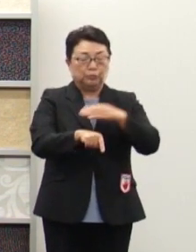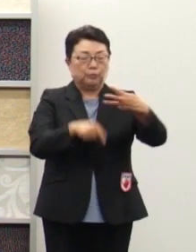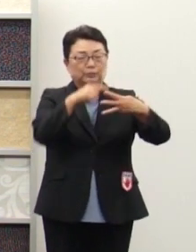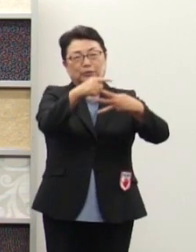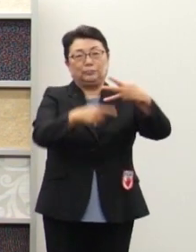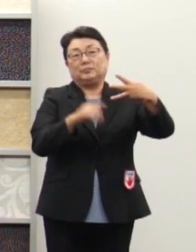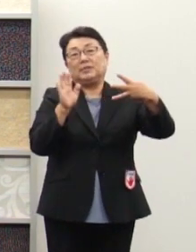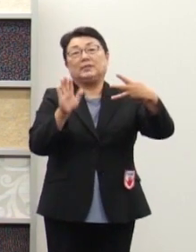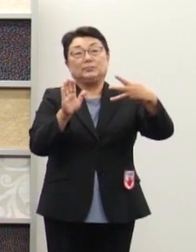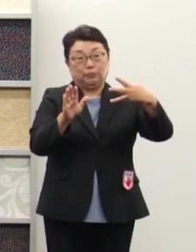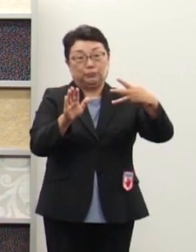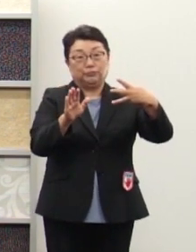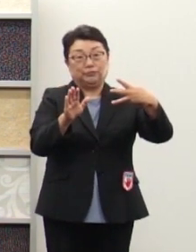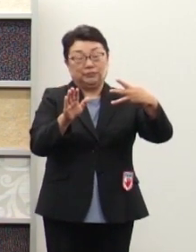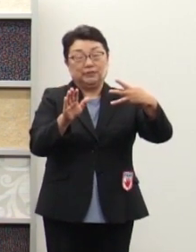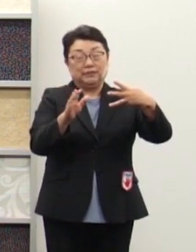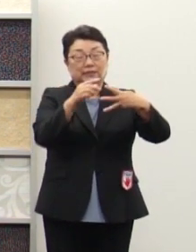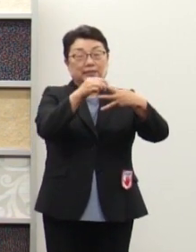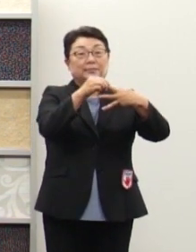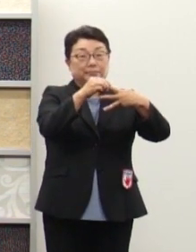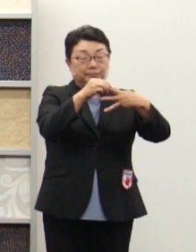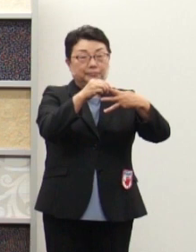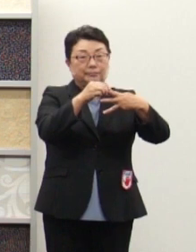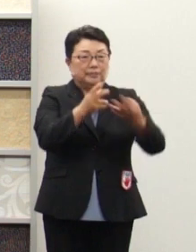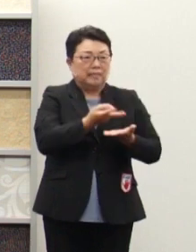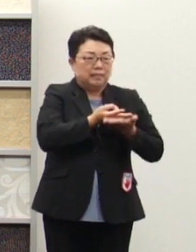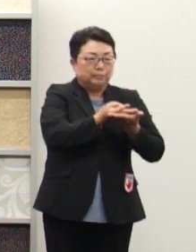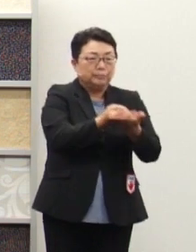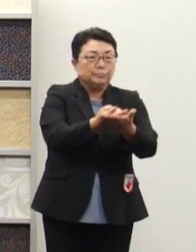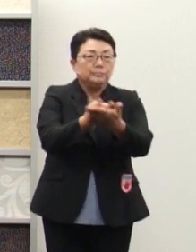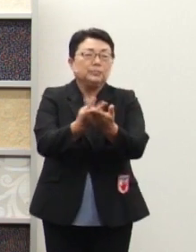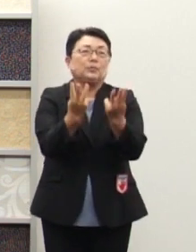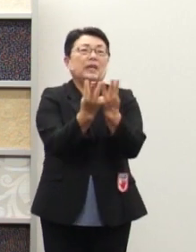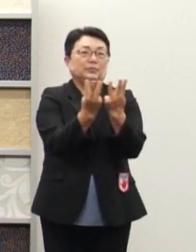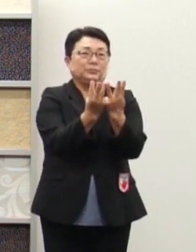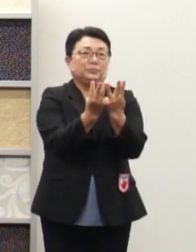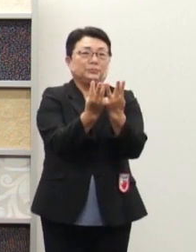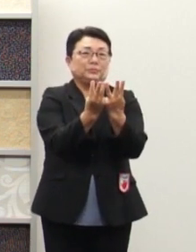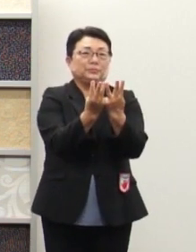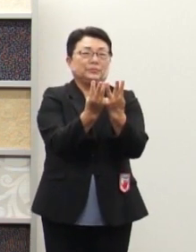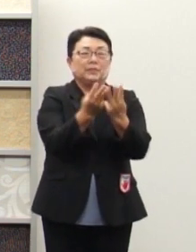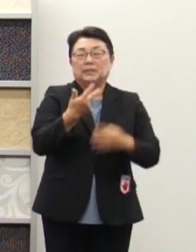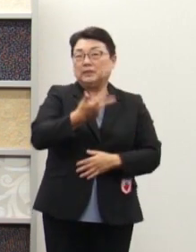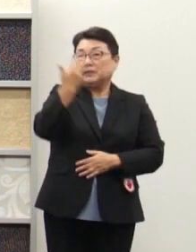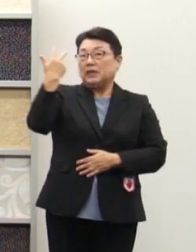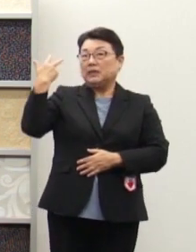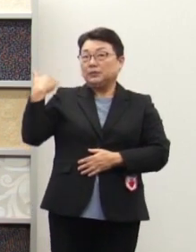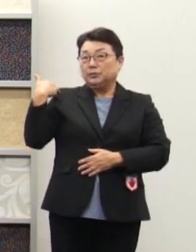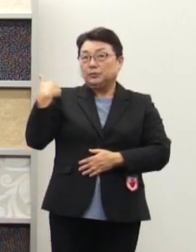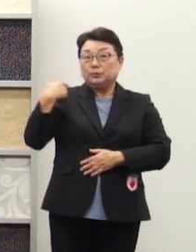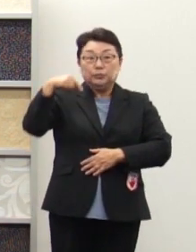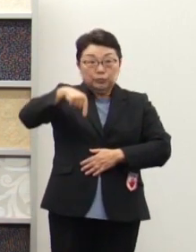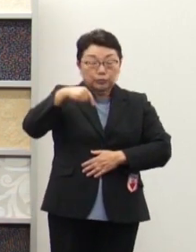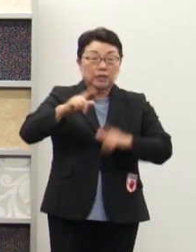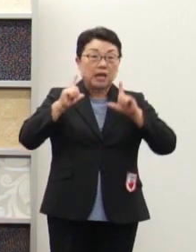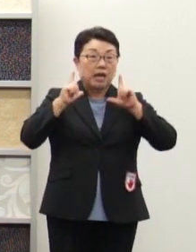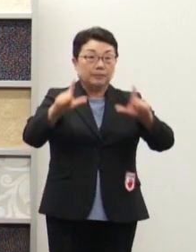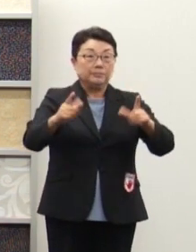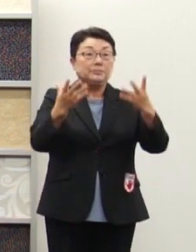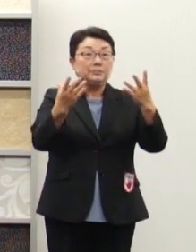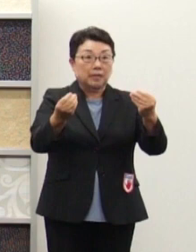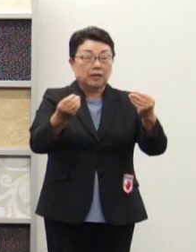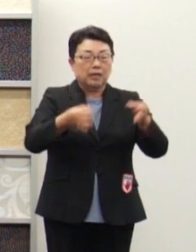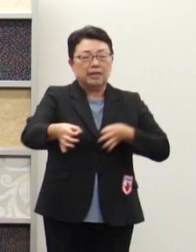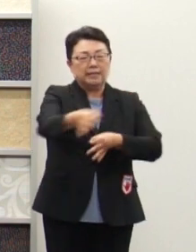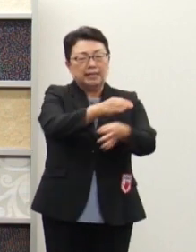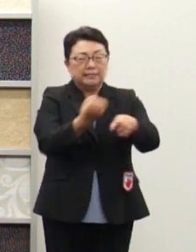べます。まずはじめには病床使用率の観点ですが、先週の会見この場におきまして、